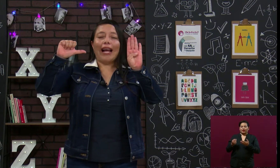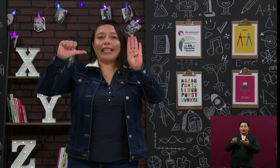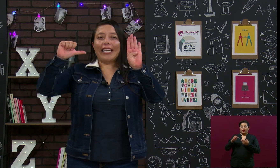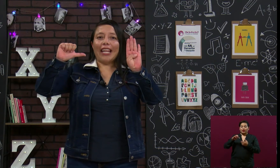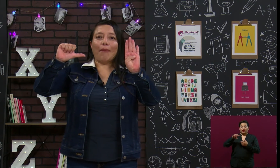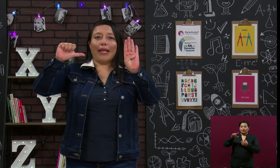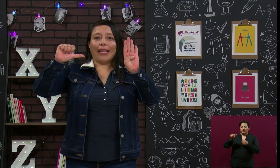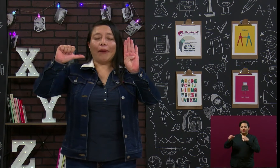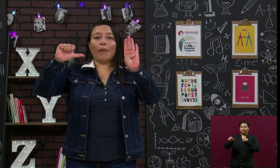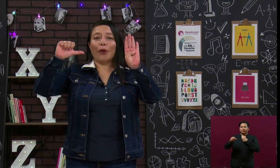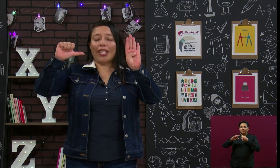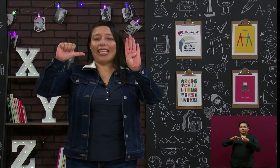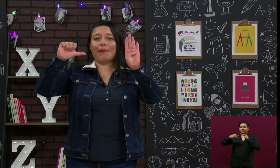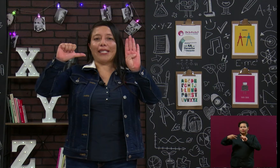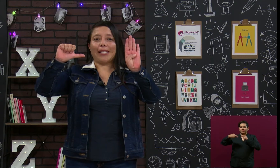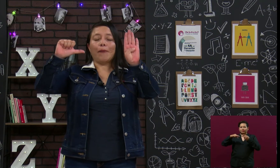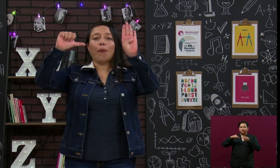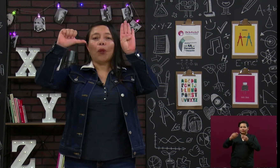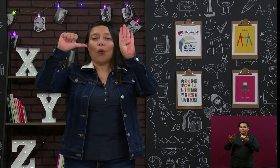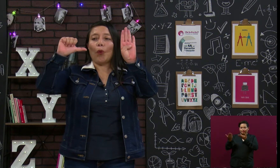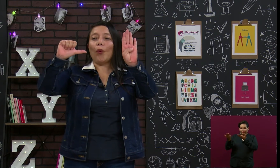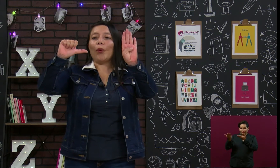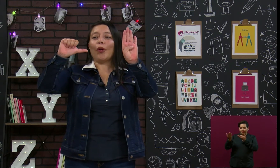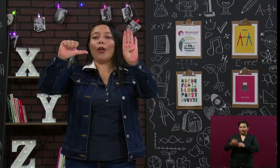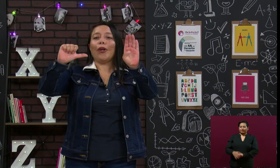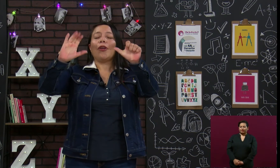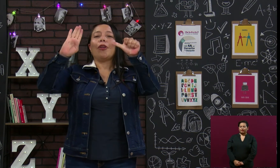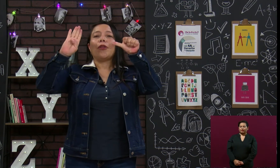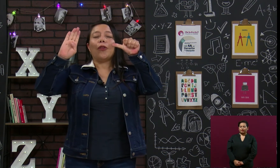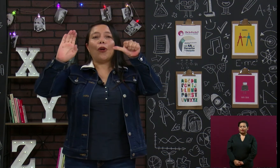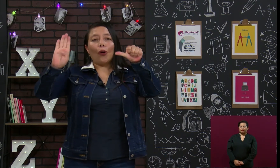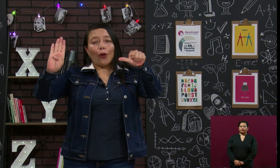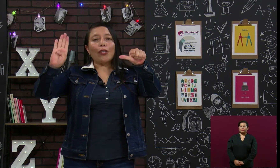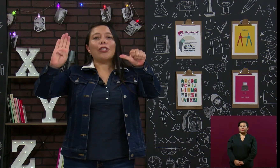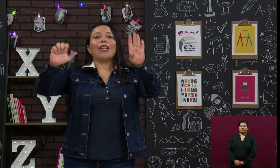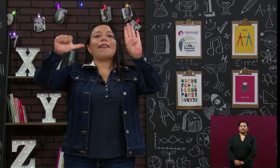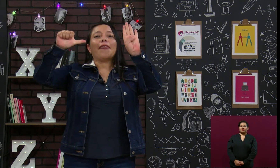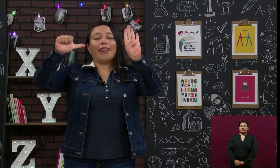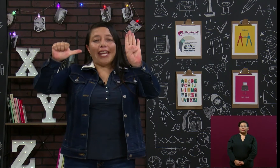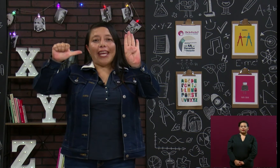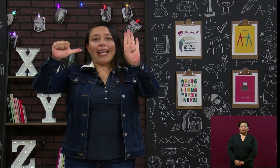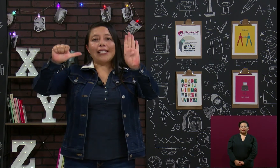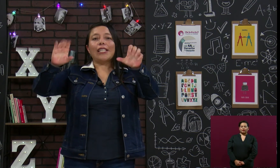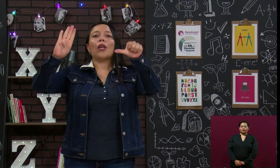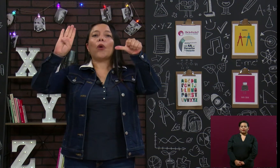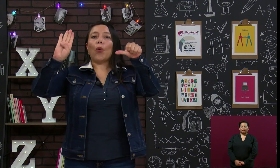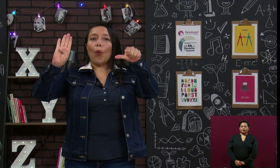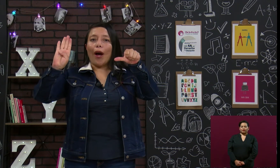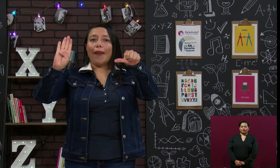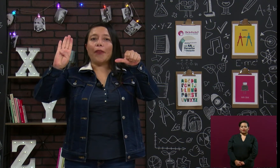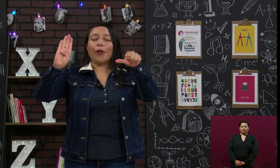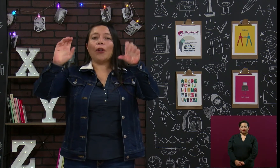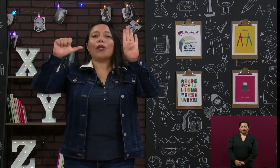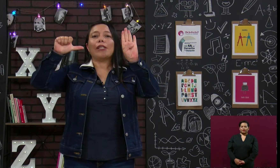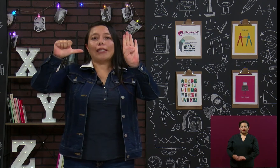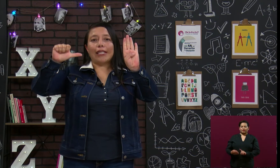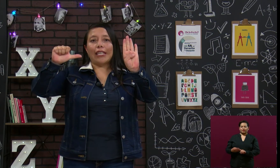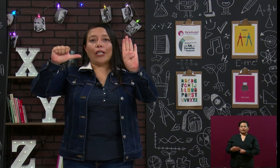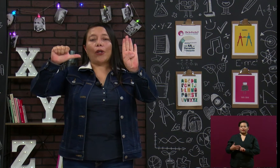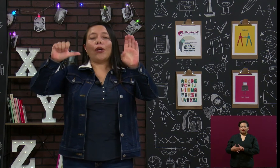intercambiando alternadamente por 10 veces. 1, 2, 3,